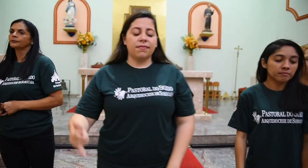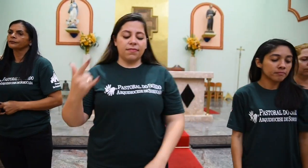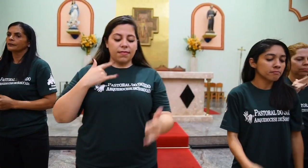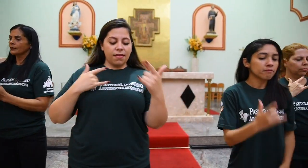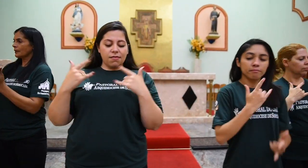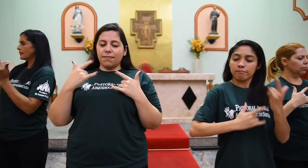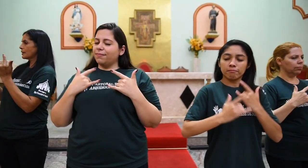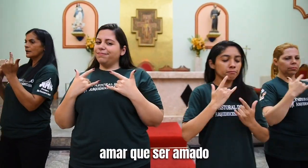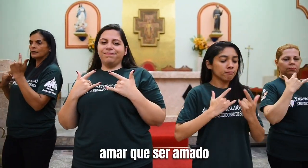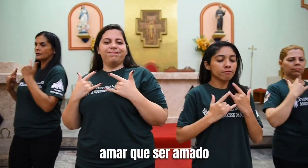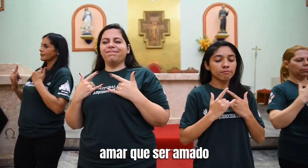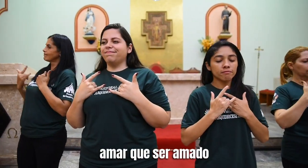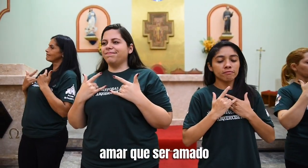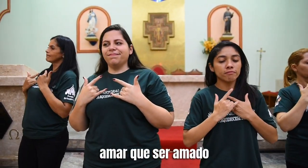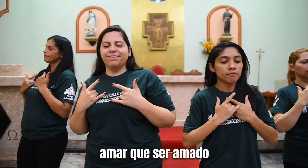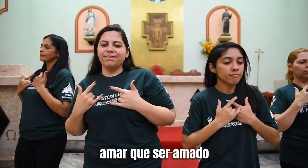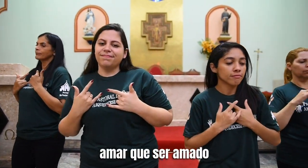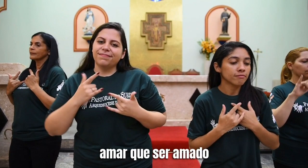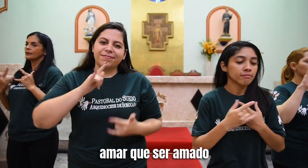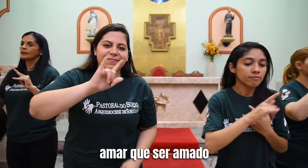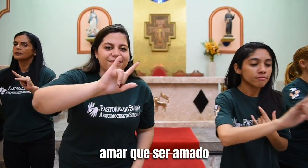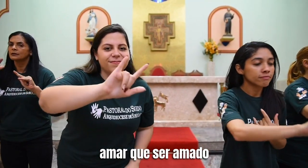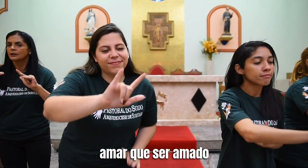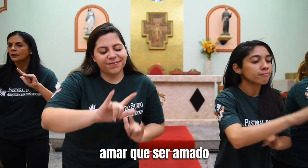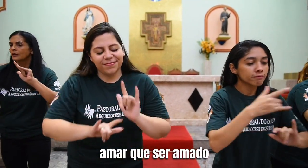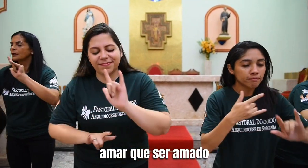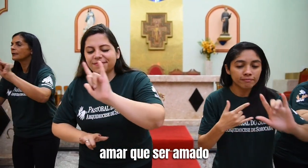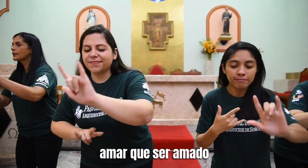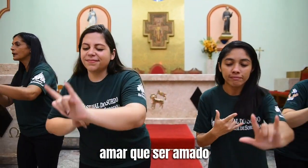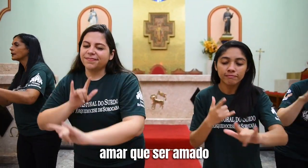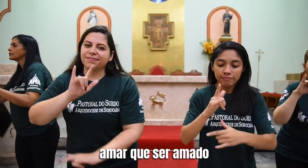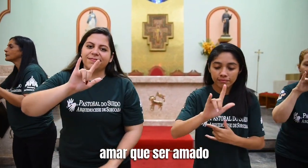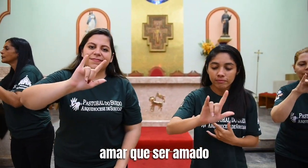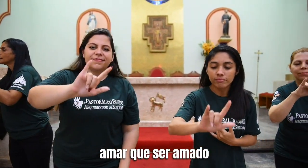amar, que ser amado.